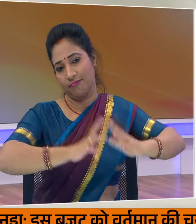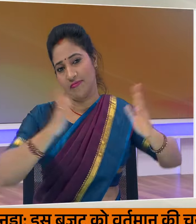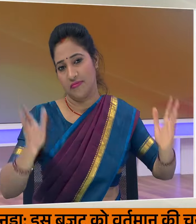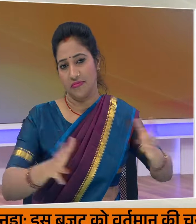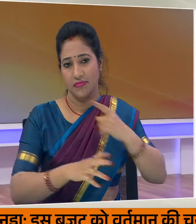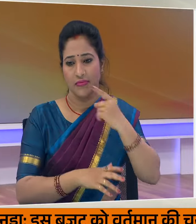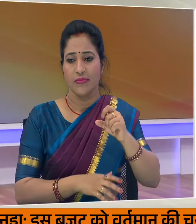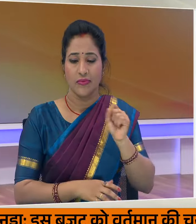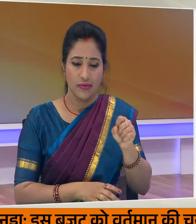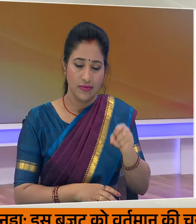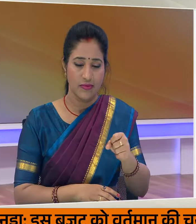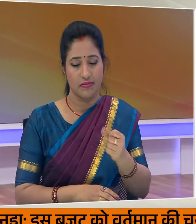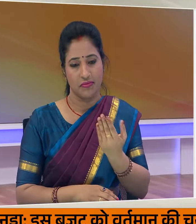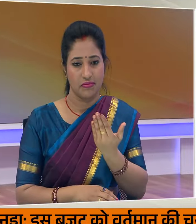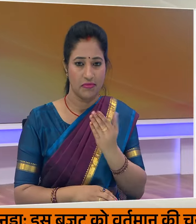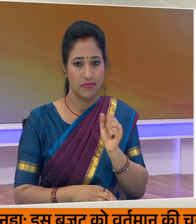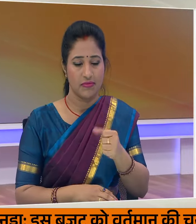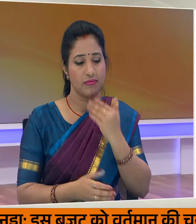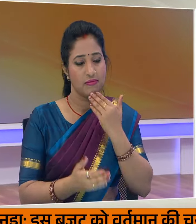यस जरूर,